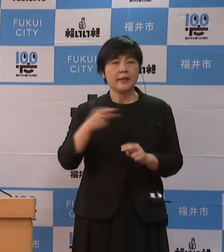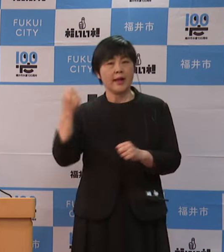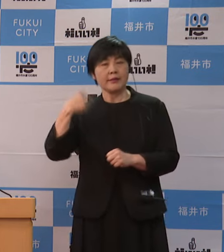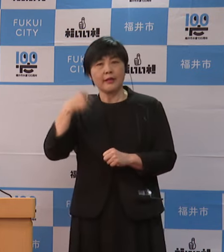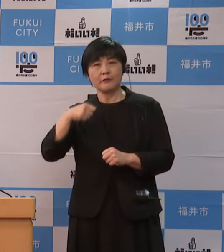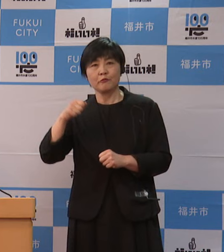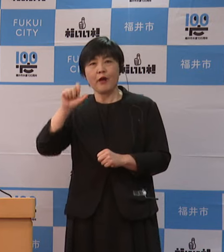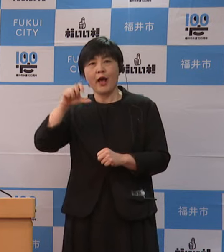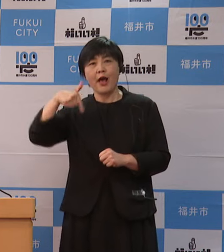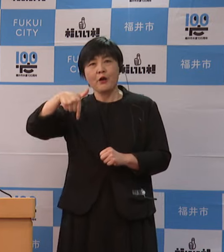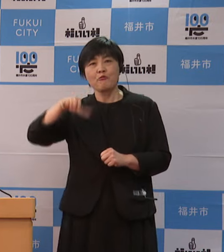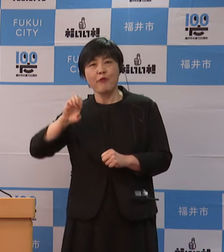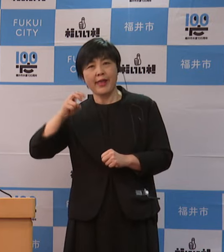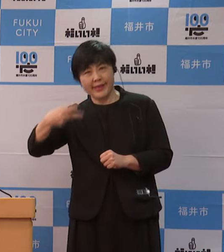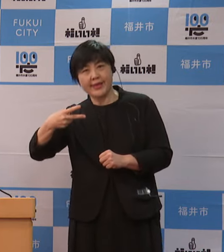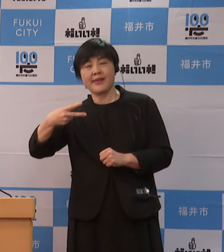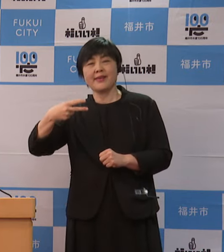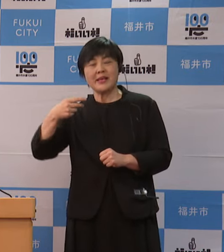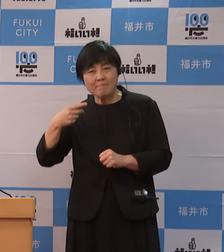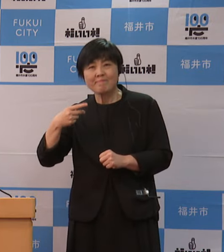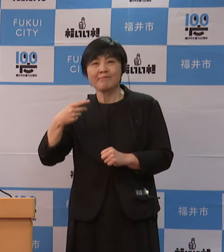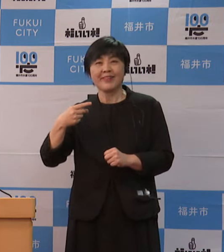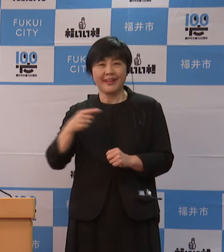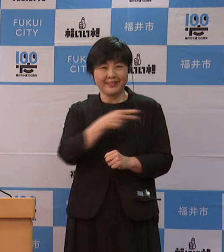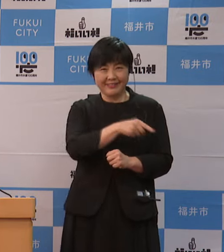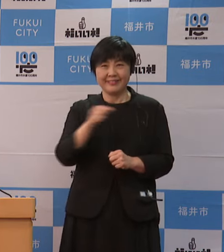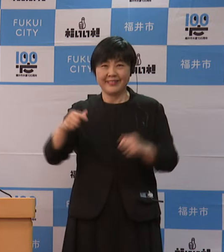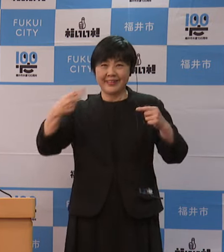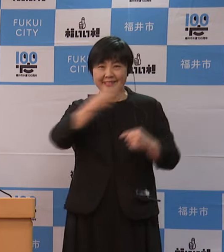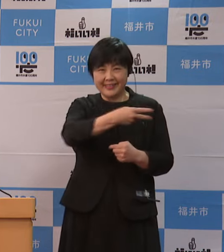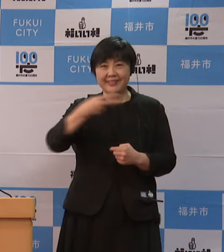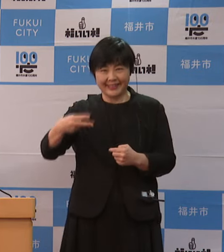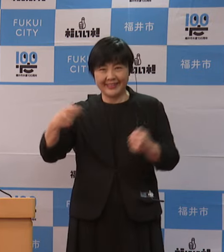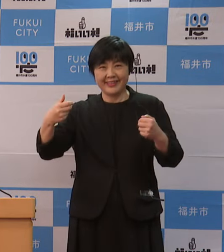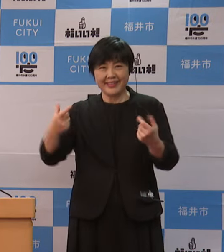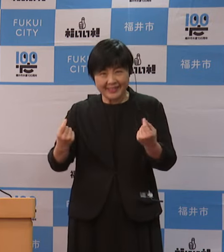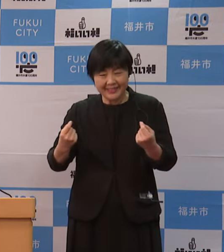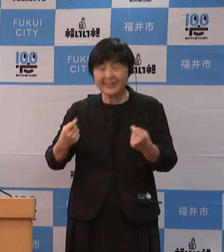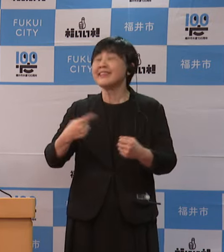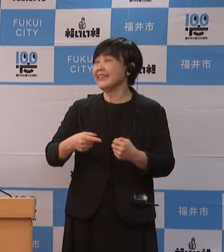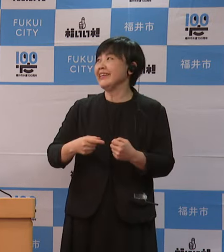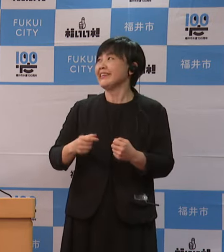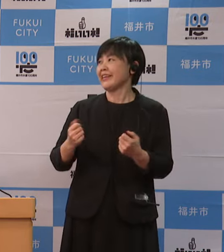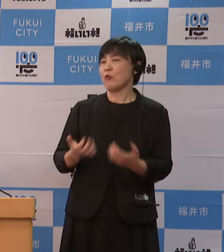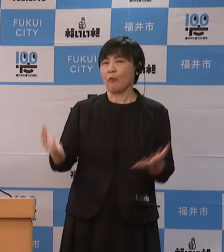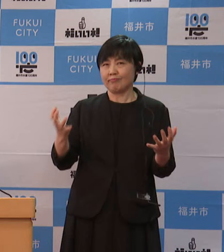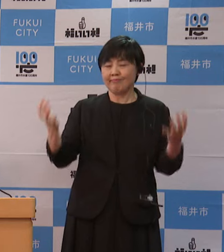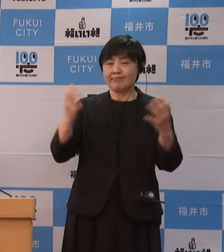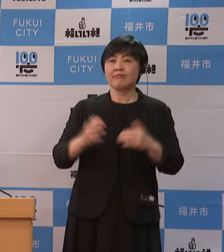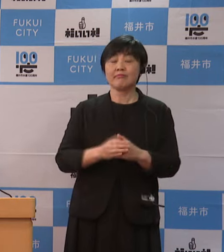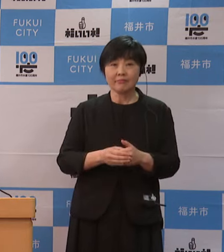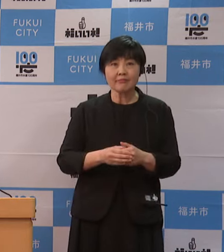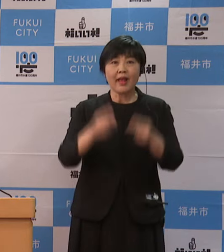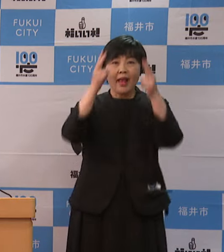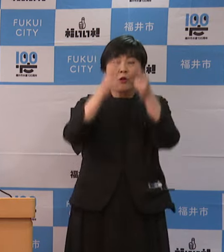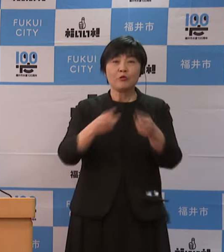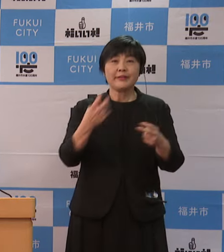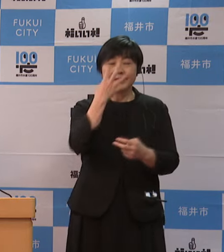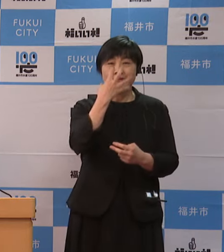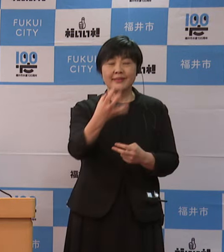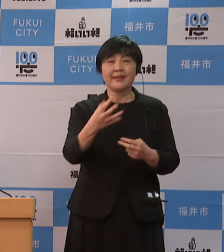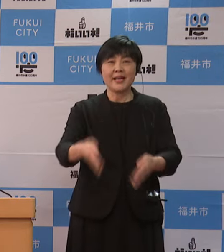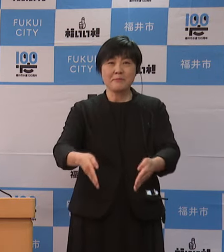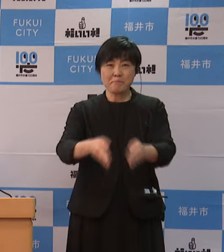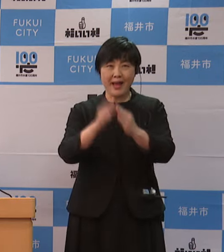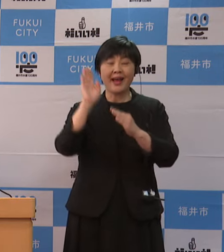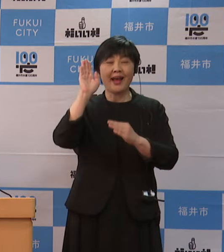ですね、祭りを盛り上げて PR をしていこうということ、新幹線が開業した後の初めて